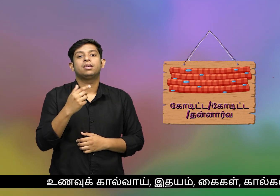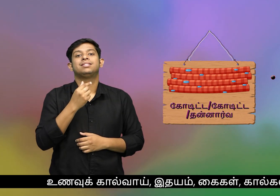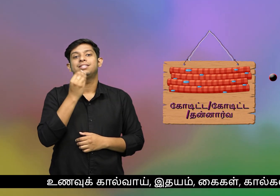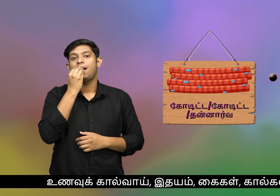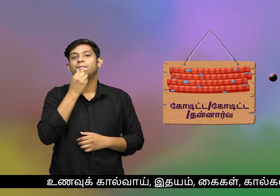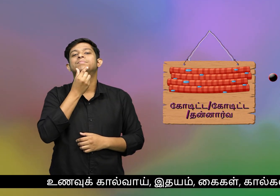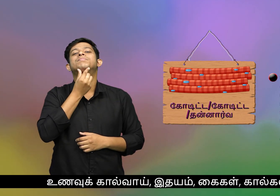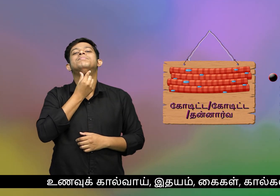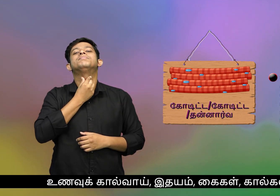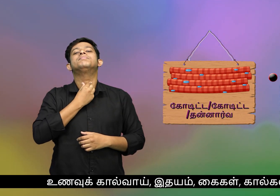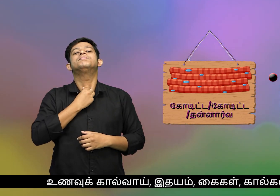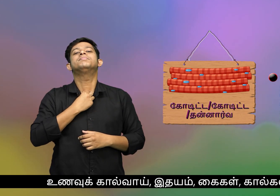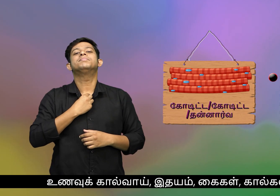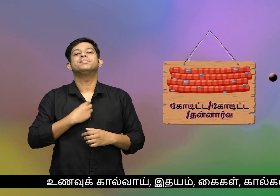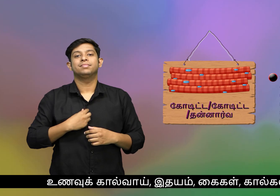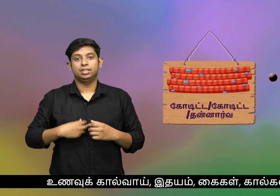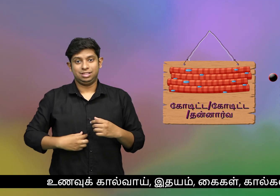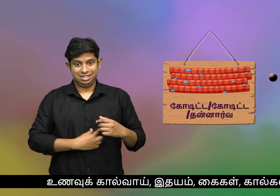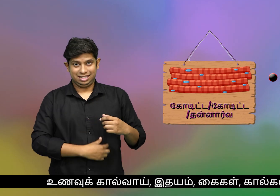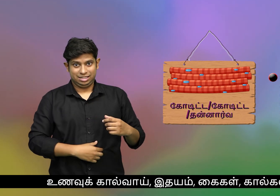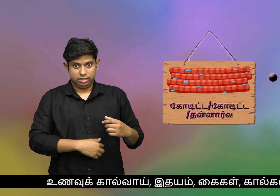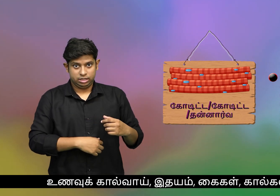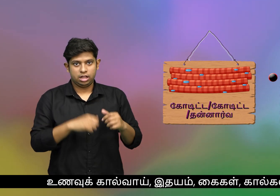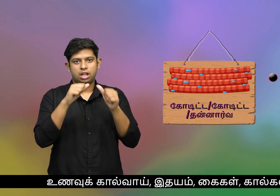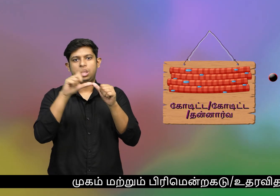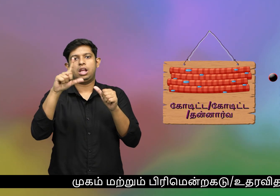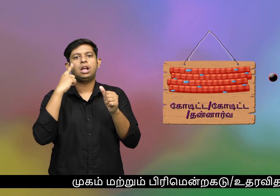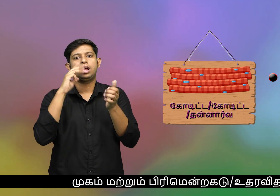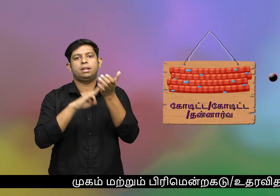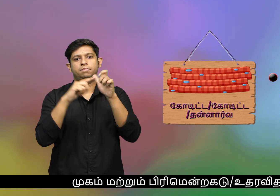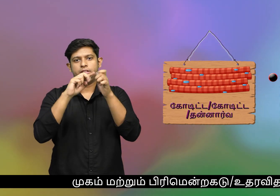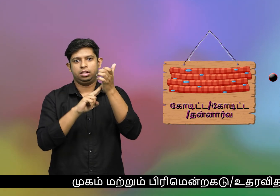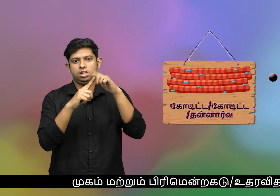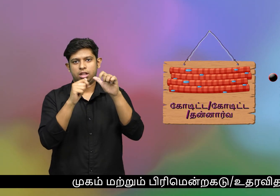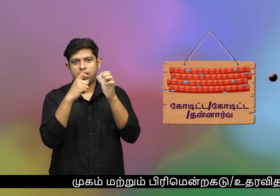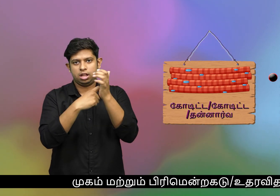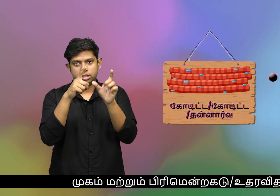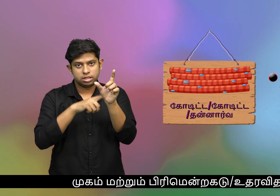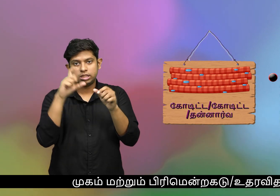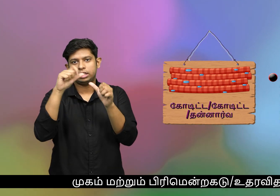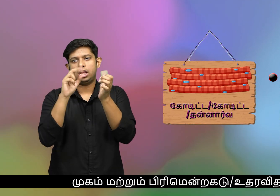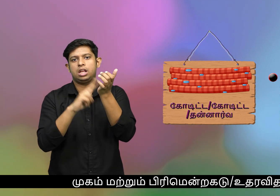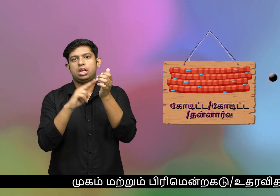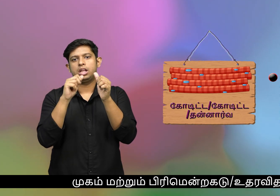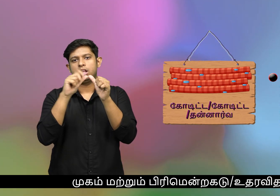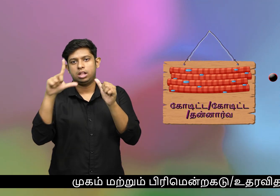உணவு கால்வாய், இதயம், கைகள், கால்கள், கழுத்து, முகம் மற்றும் பிரிமென்ரகடு